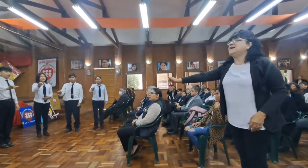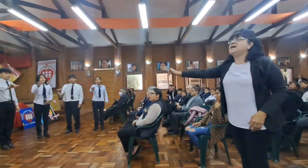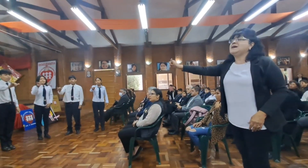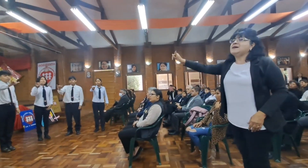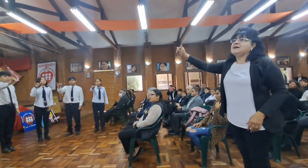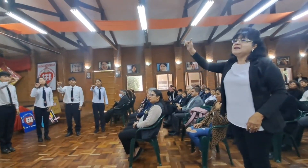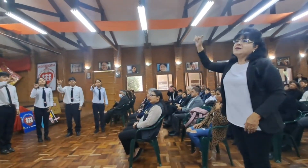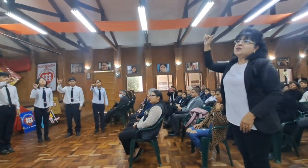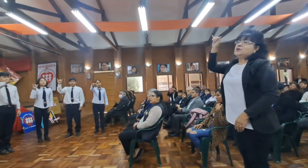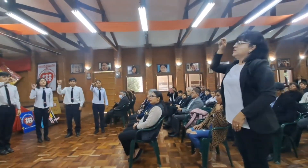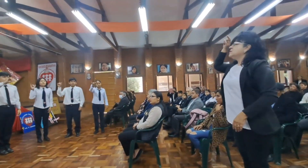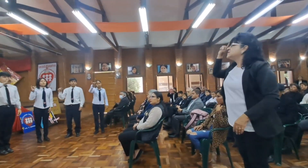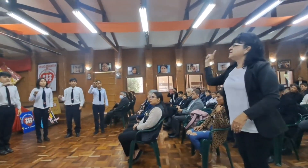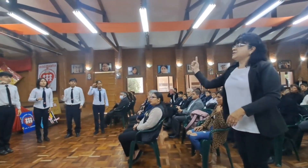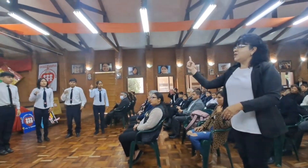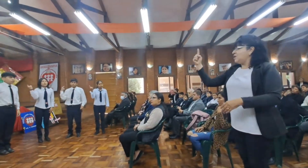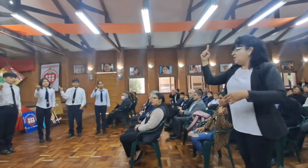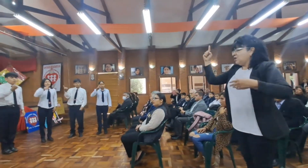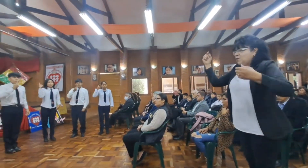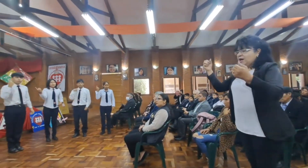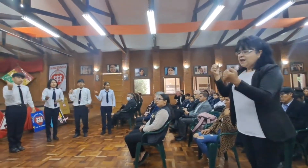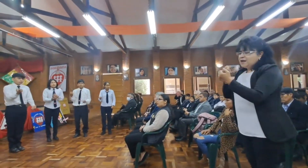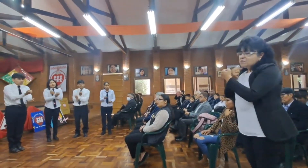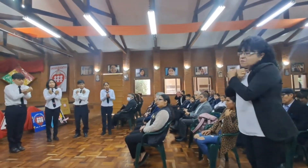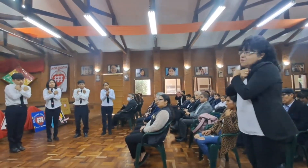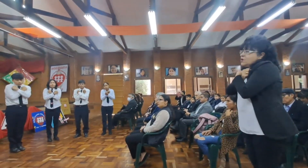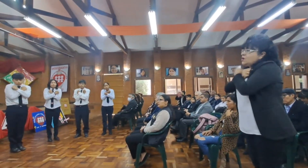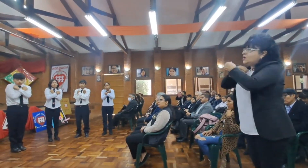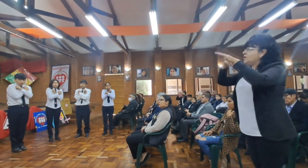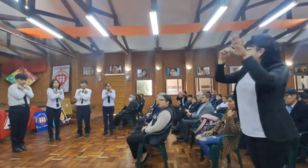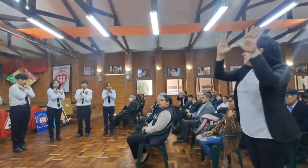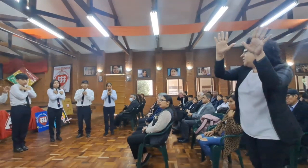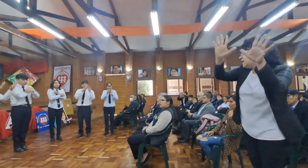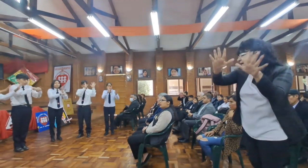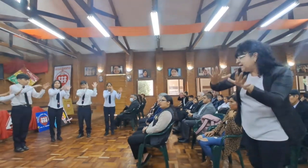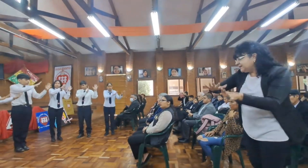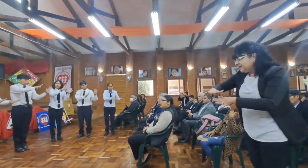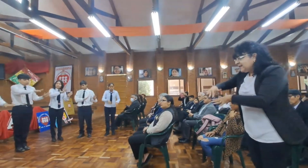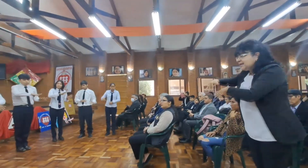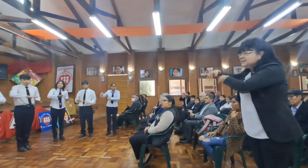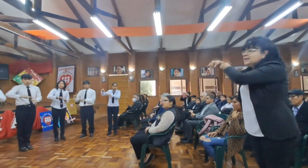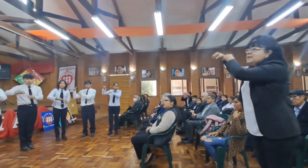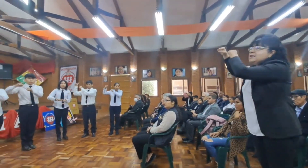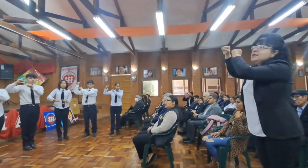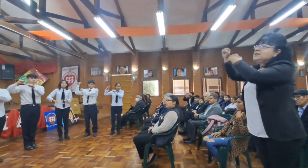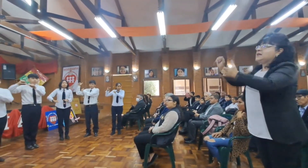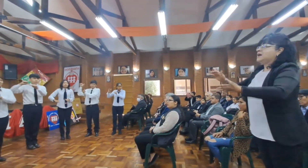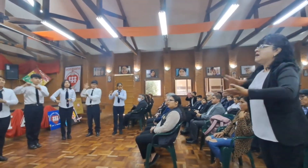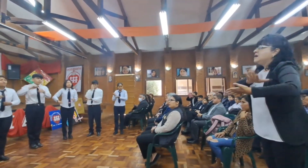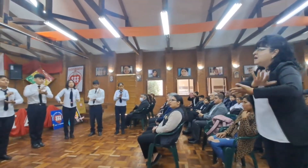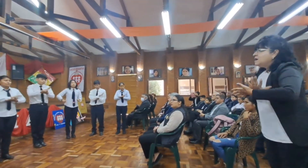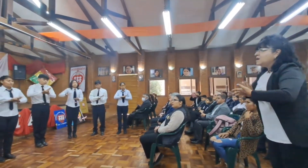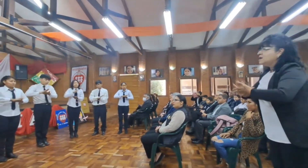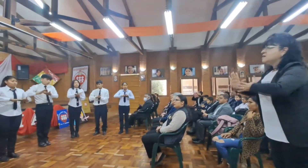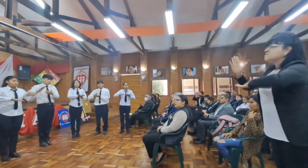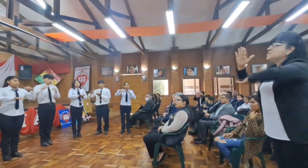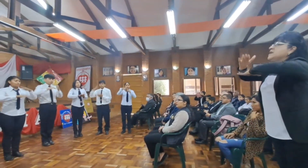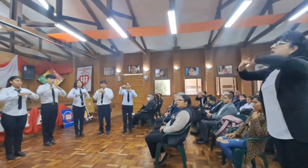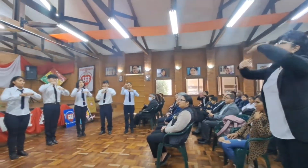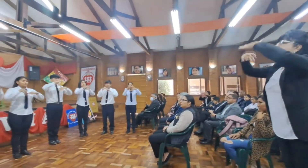oficina, no es una persona, sino es toda esta gente que se ha ido involucrando y que ahora está por todo el país, ¿no?